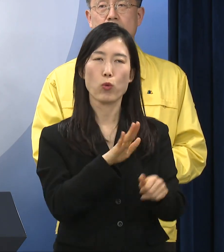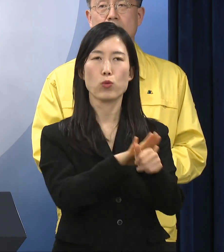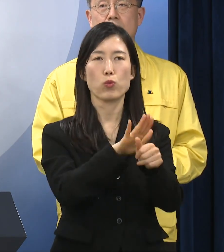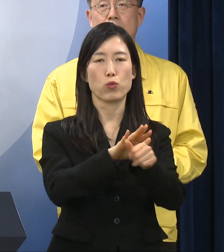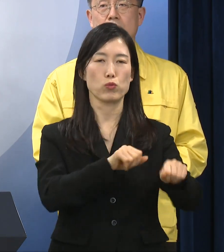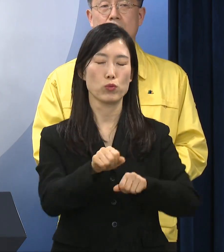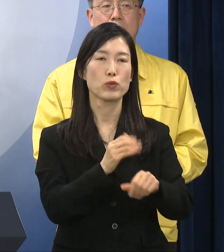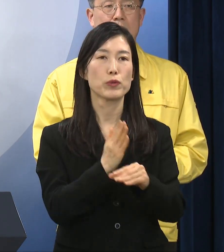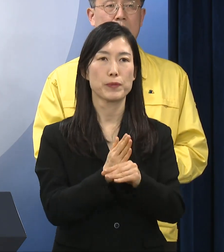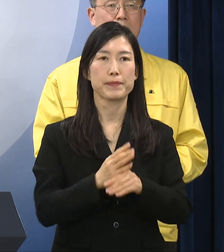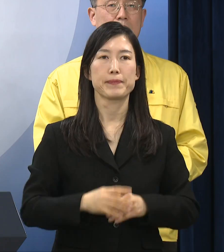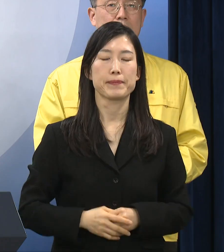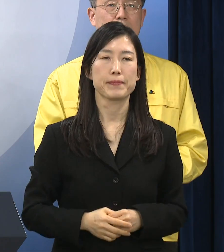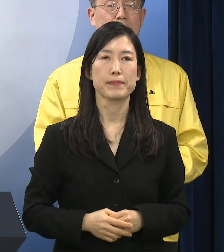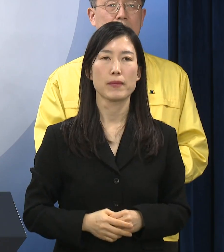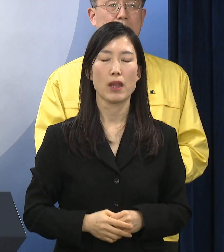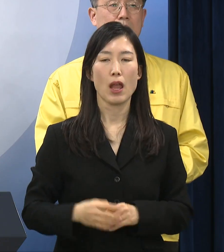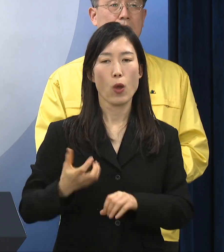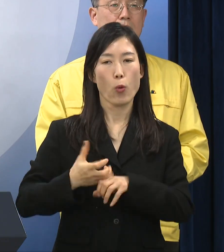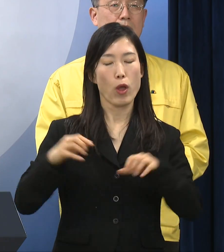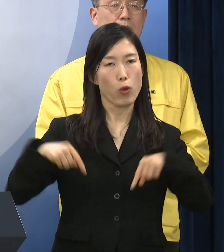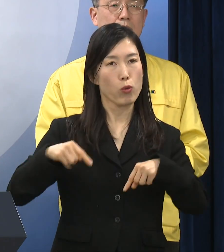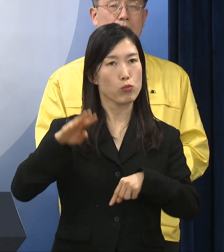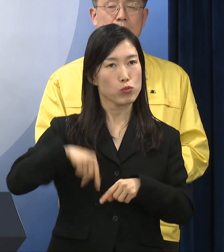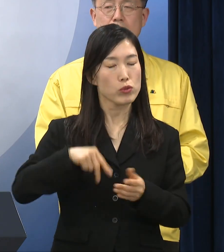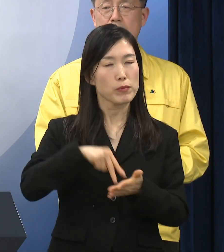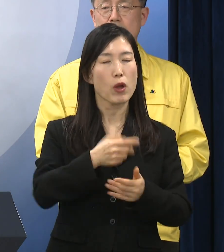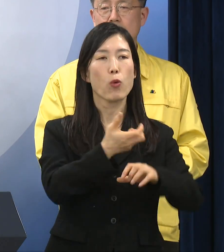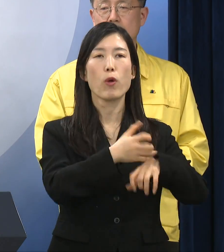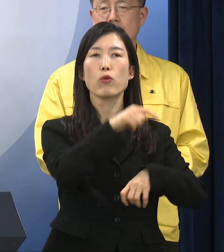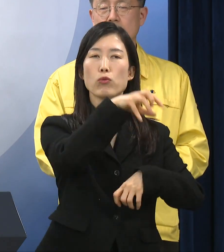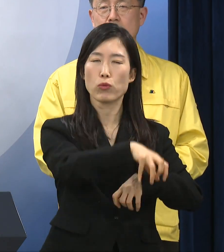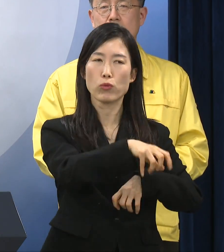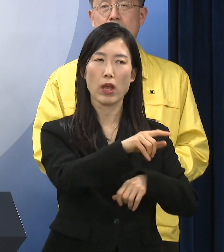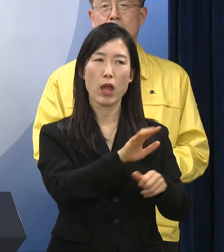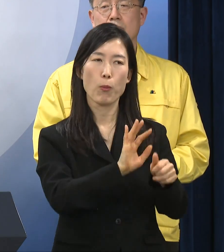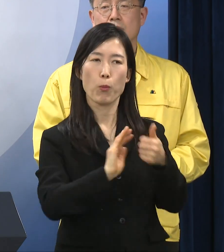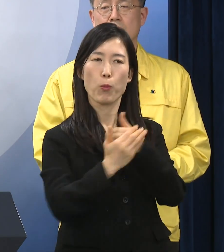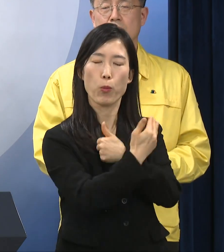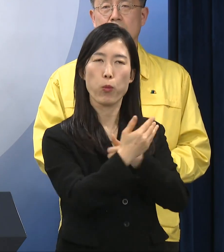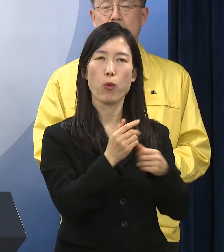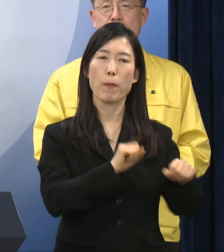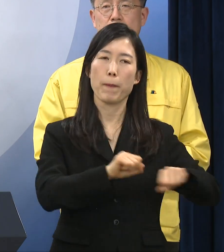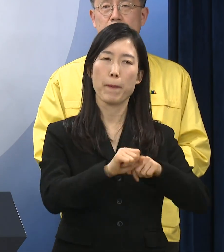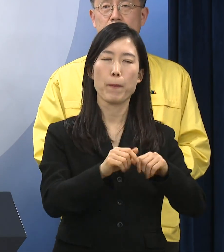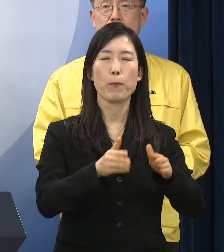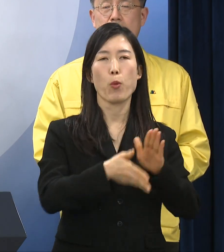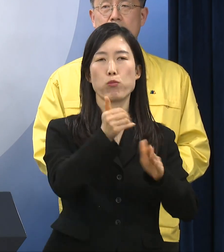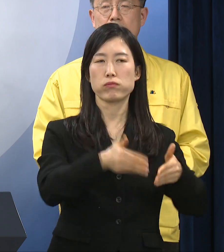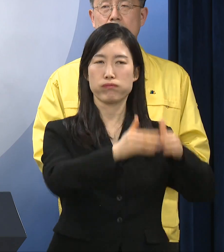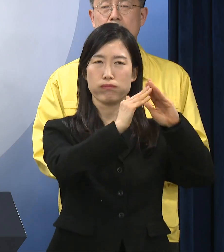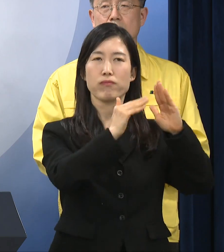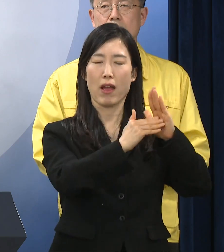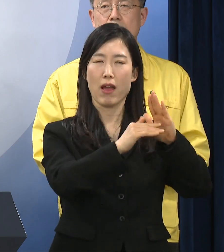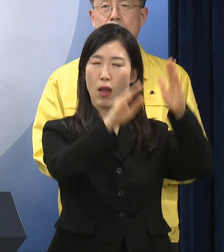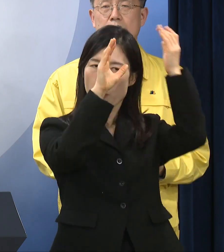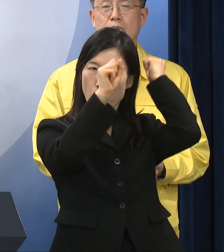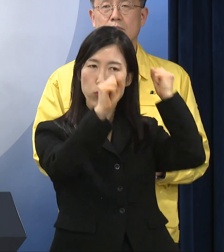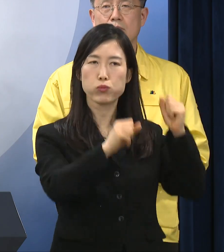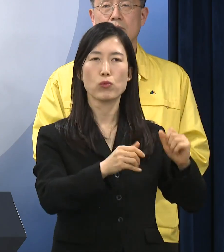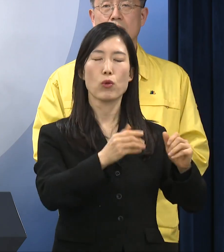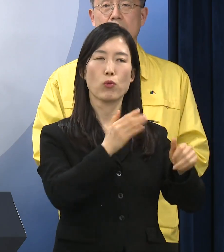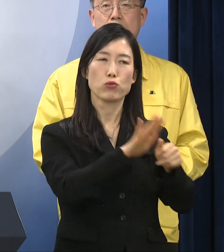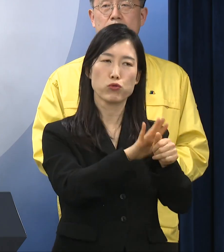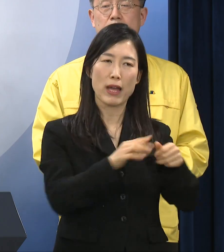다하고 있습니다. 외교부는 재외국민 보호대책본부를 설치하여서 본부와 각 공간이 유기적으로